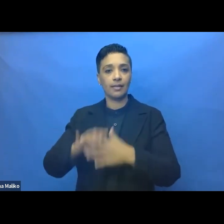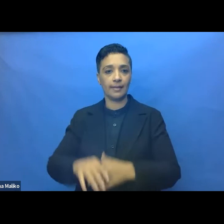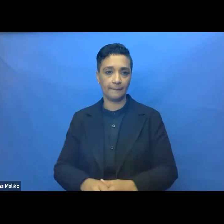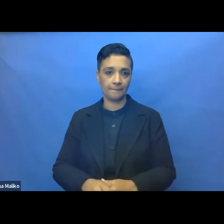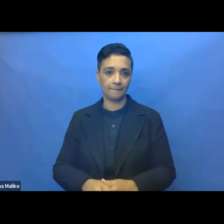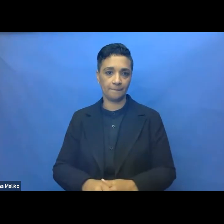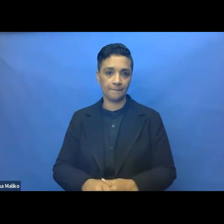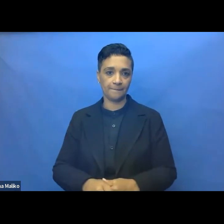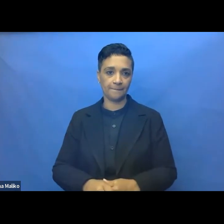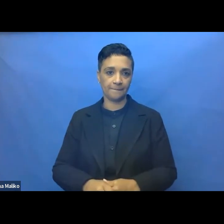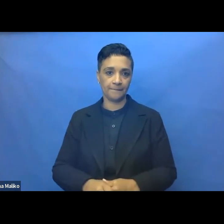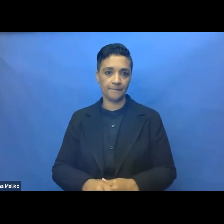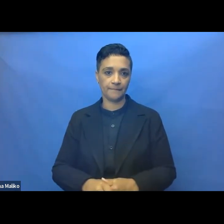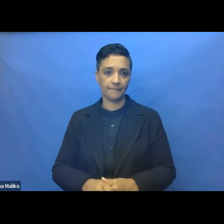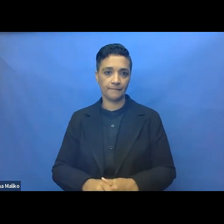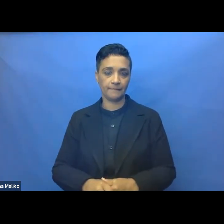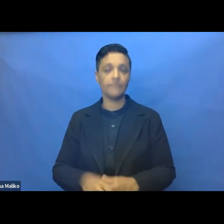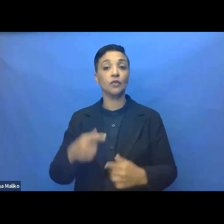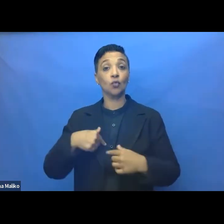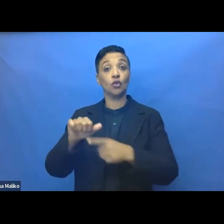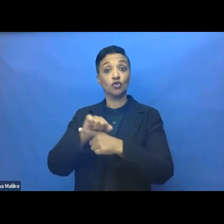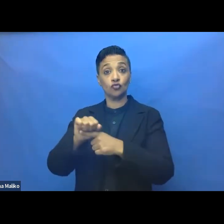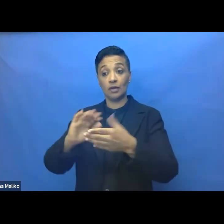Nous conduisons